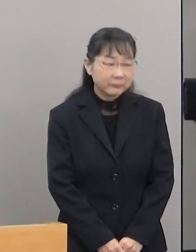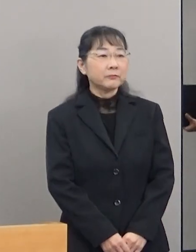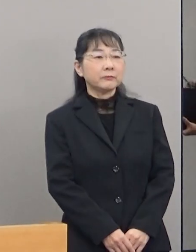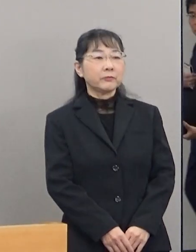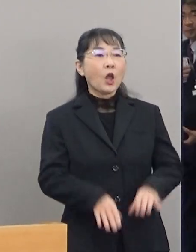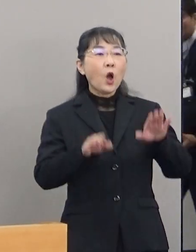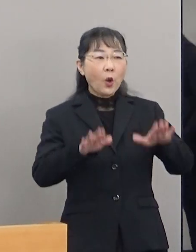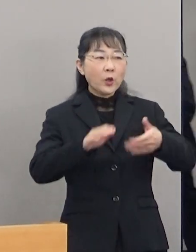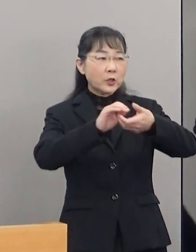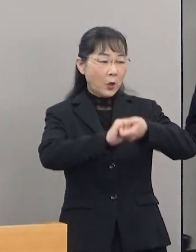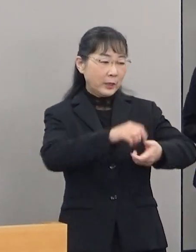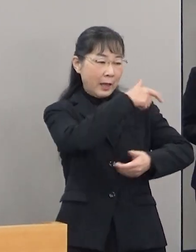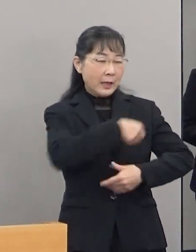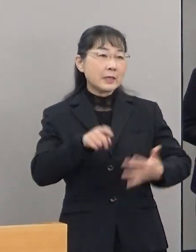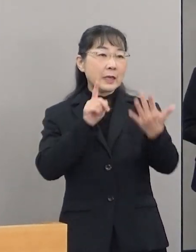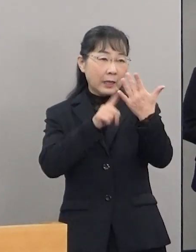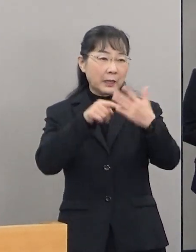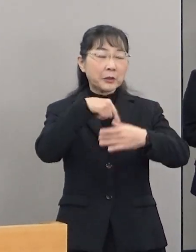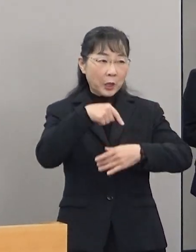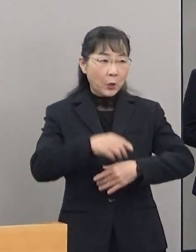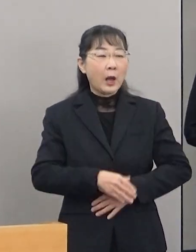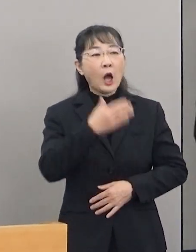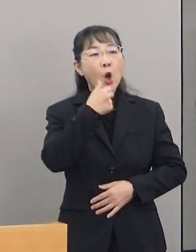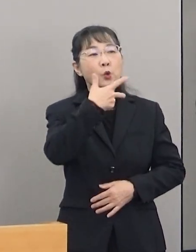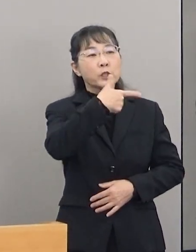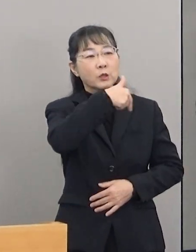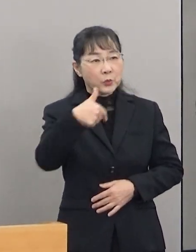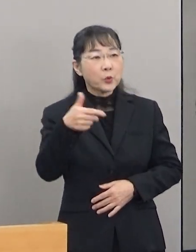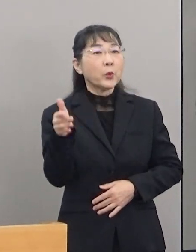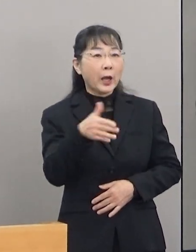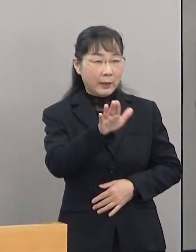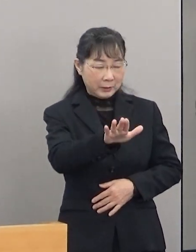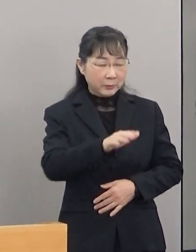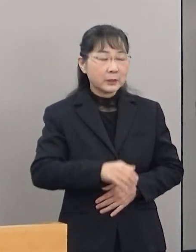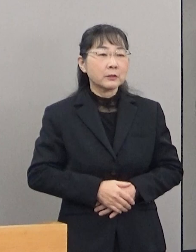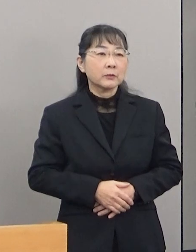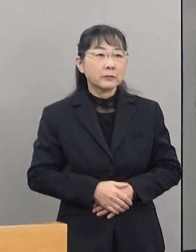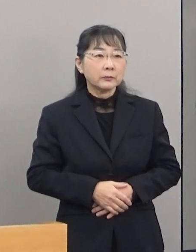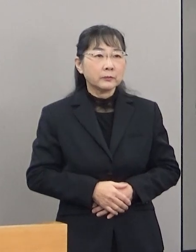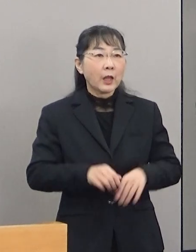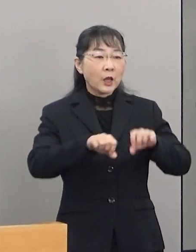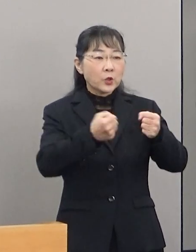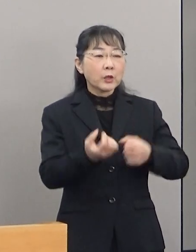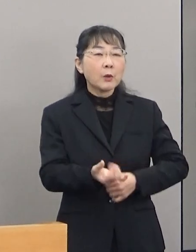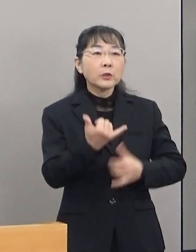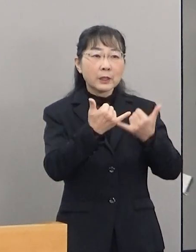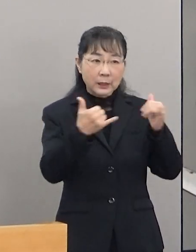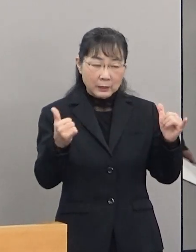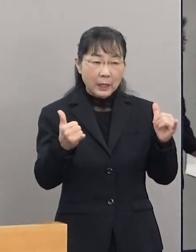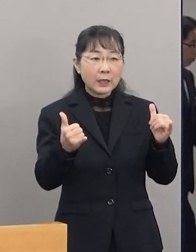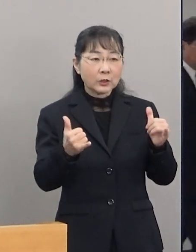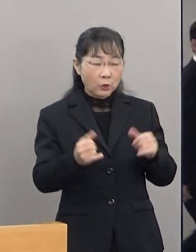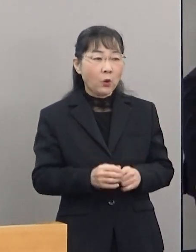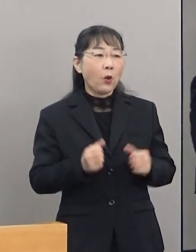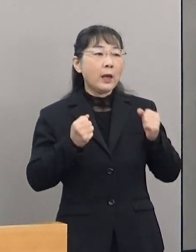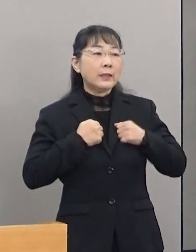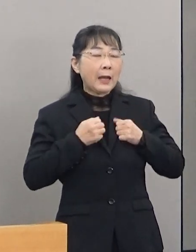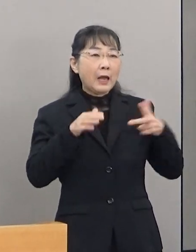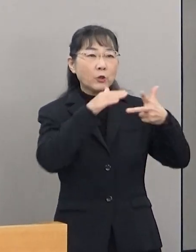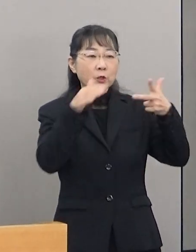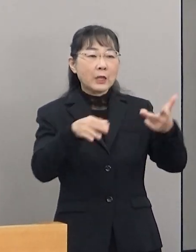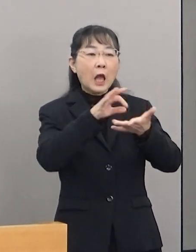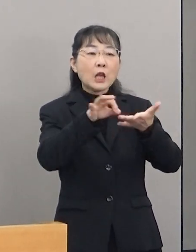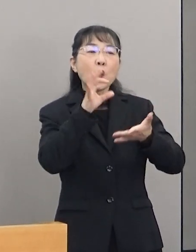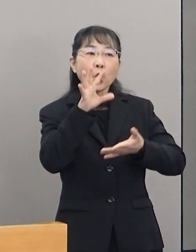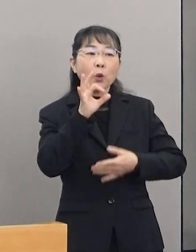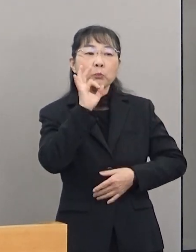それでは本日の定例記者会見は福祉部からの一件でありまして、障害のある方の体育施設利用料